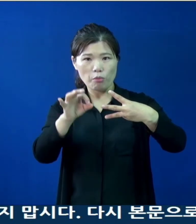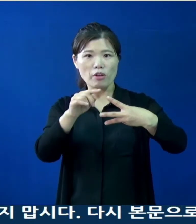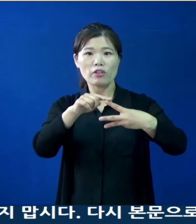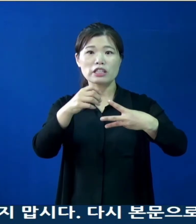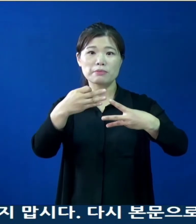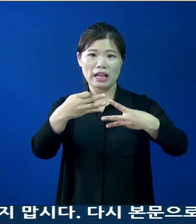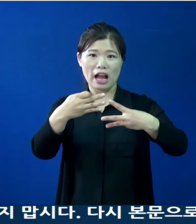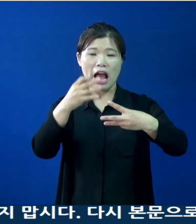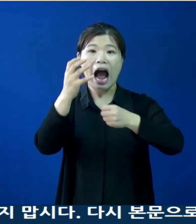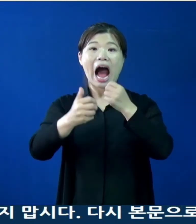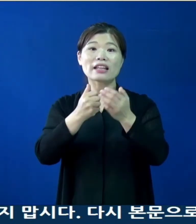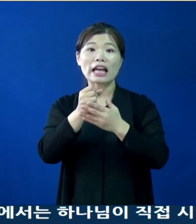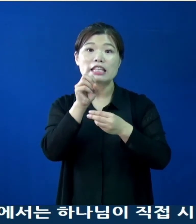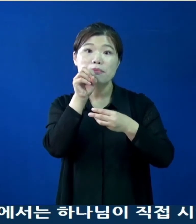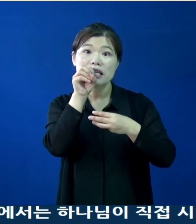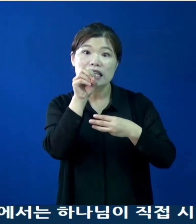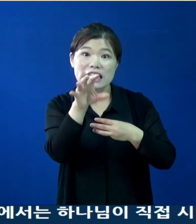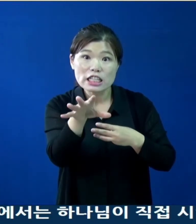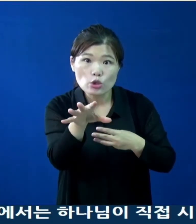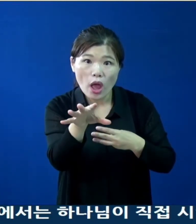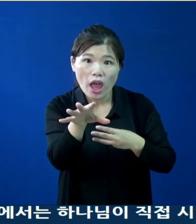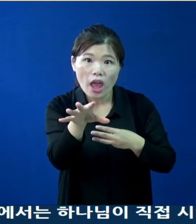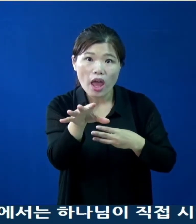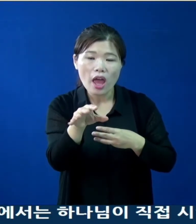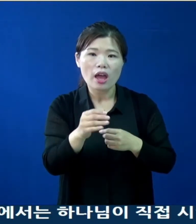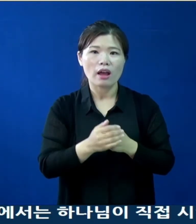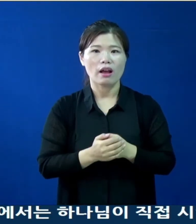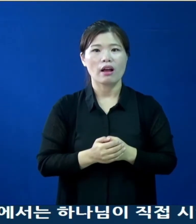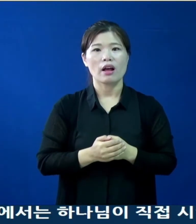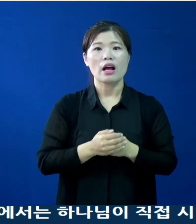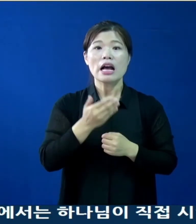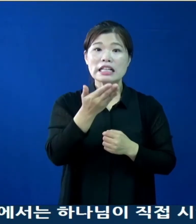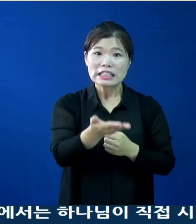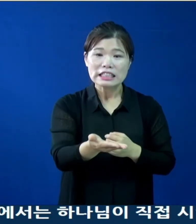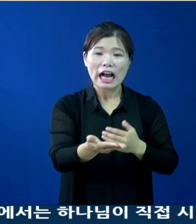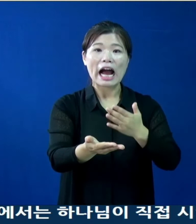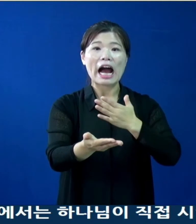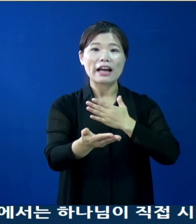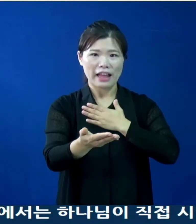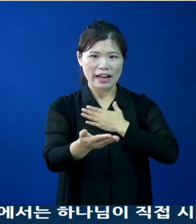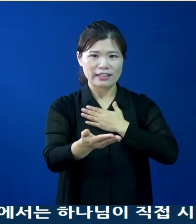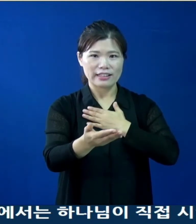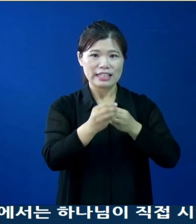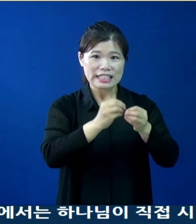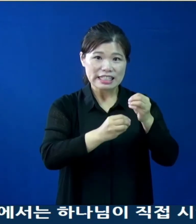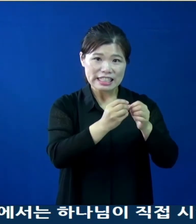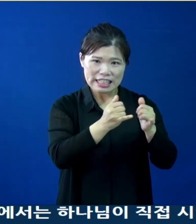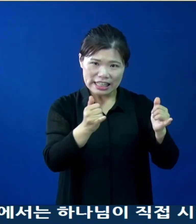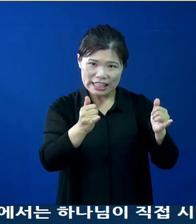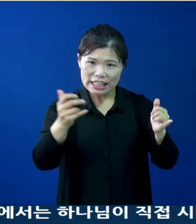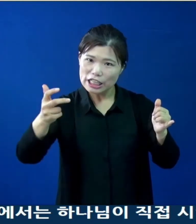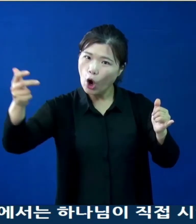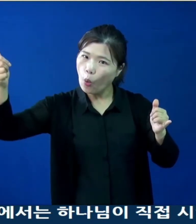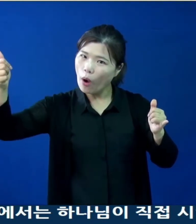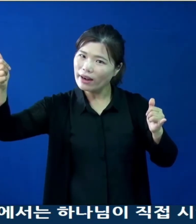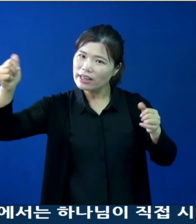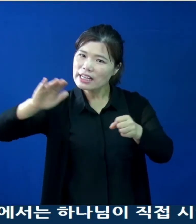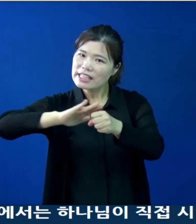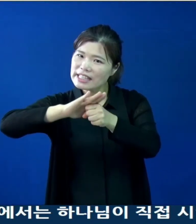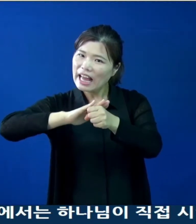이르시되 그가 나를 사랑한즉 시인이 나 여호와를